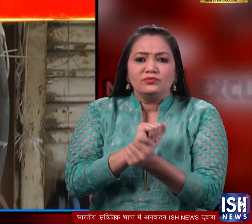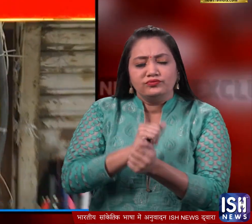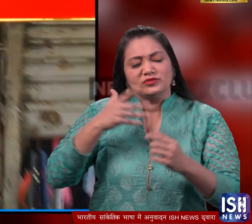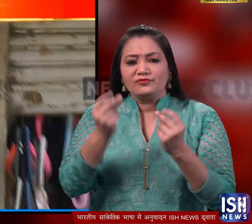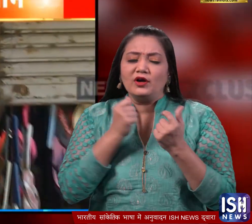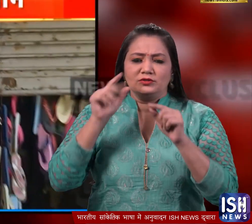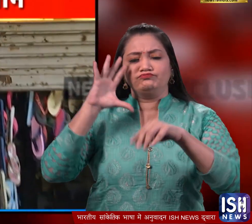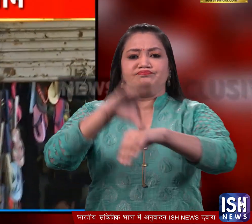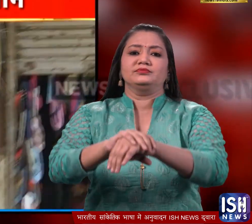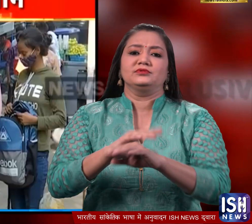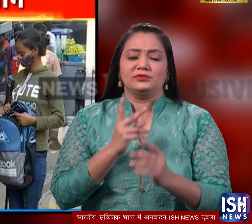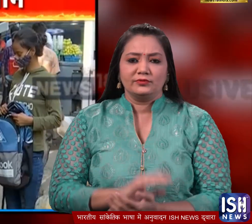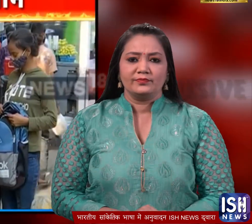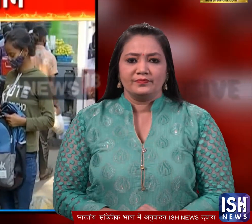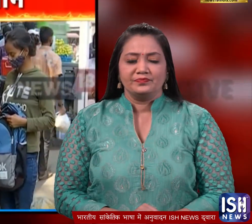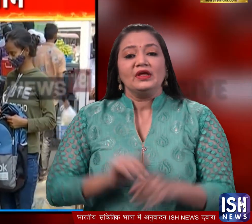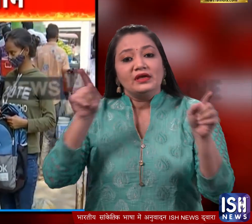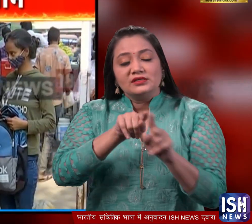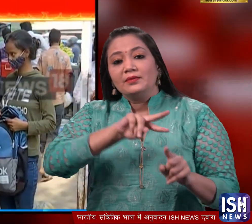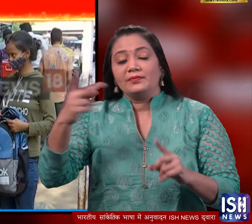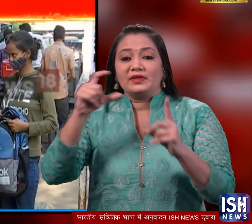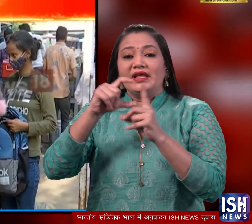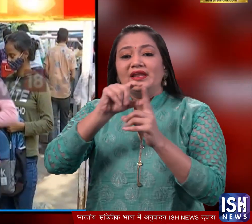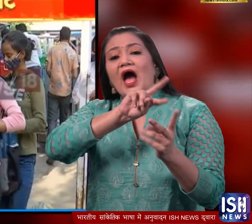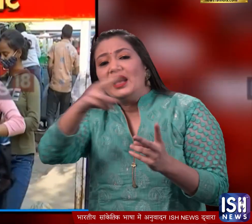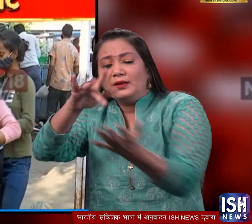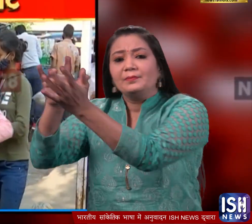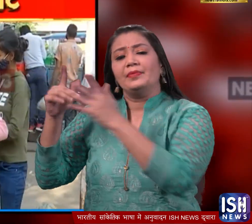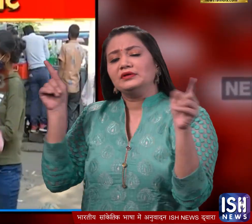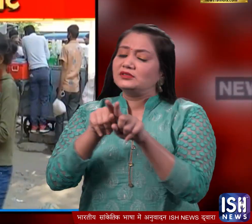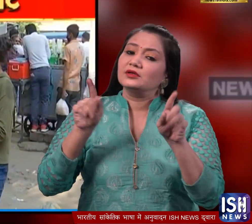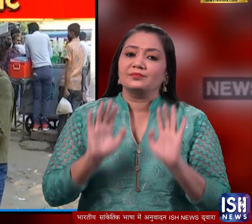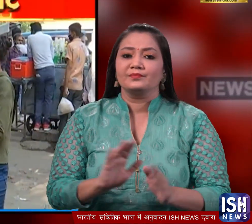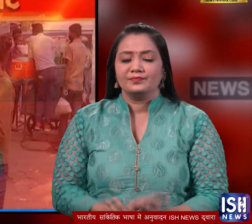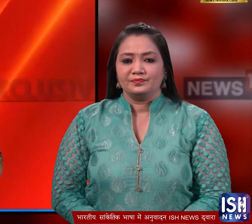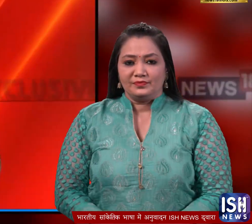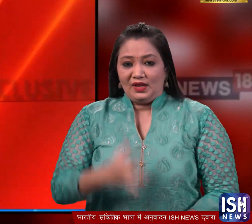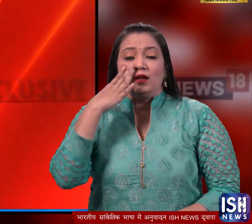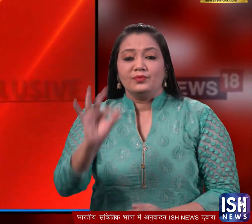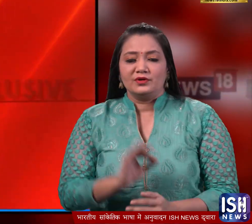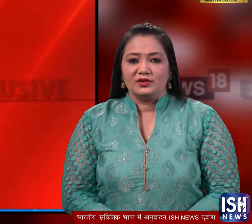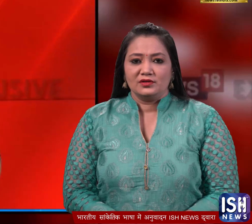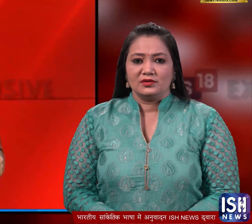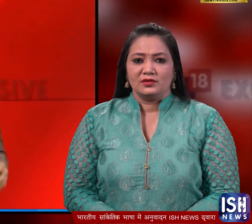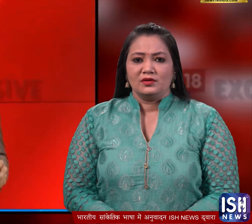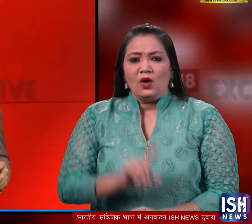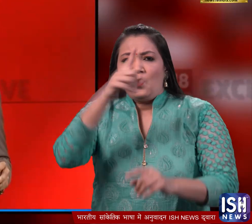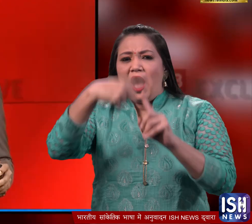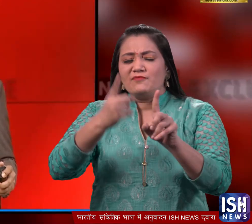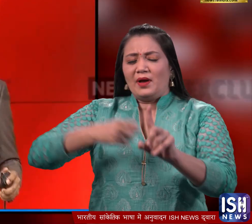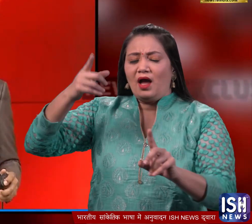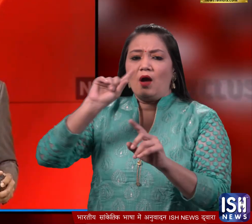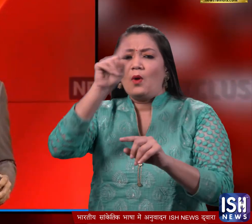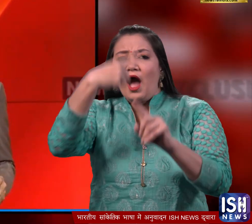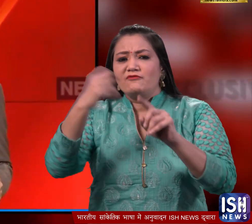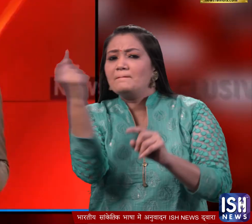लेकर पुलिस अलर्ट मोड पर आती है। ऐसी ही चौकसी राजधानी के दूसरे बाजारों में भी देखने को मिली। सौभाग्य की बात है कि करीब 1.5 महीने